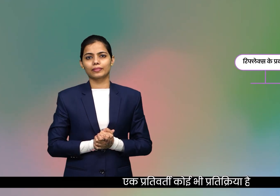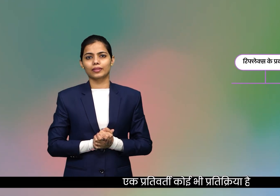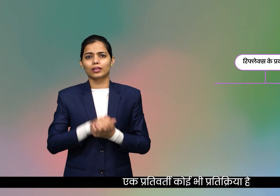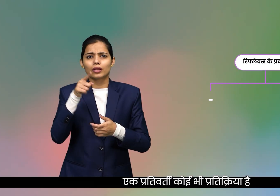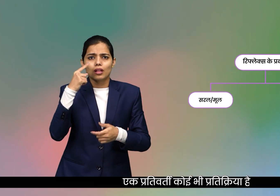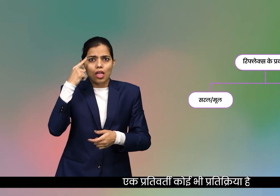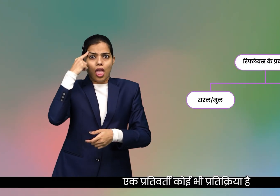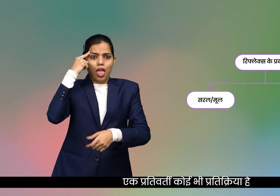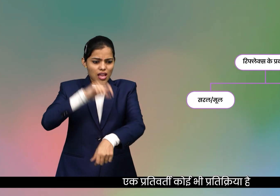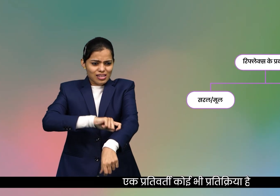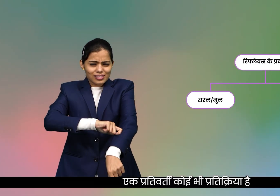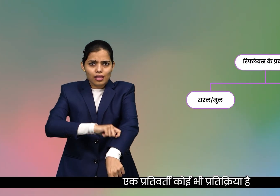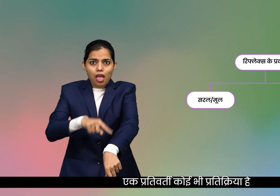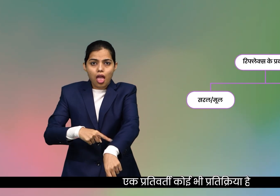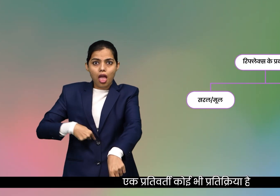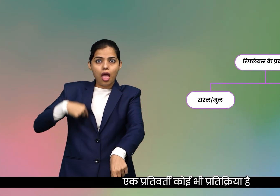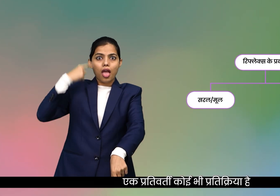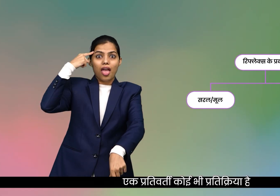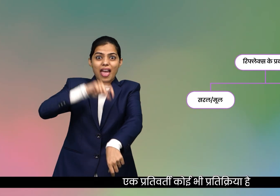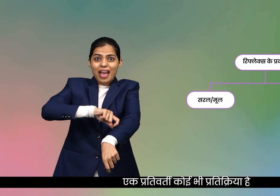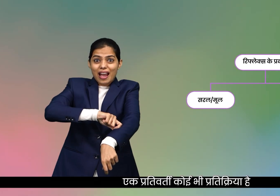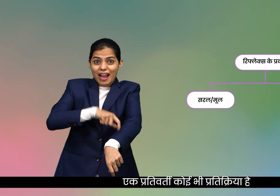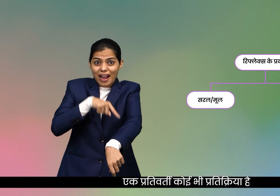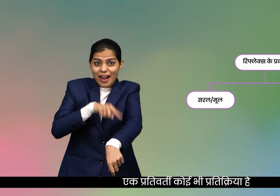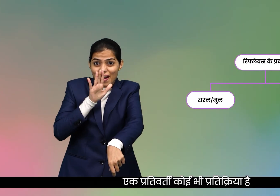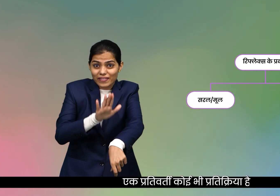एक प्रतिवर्ती कोई भी प्रक्रिया है